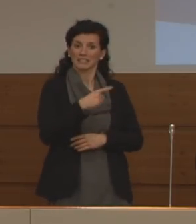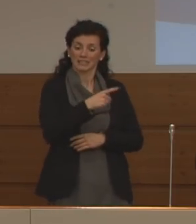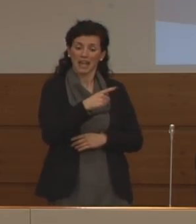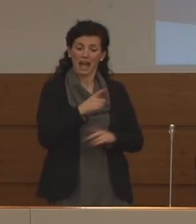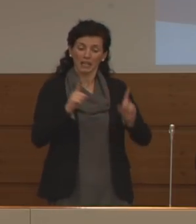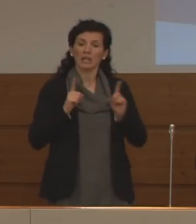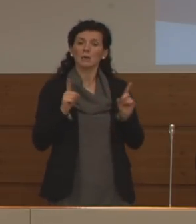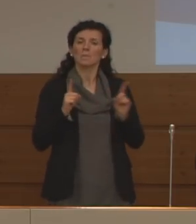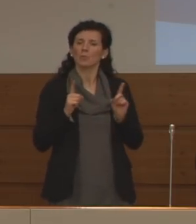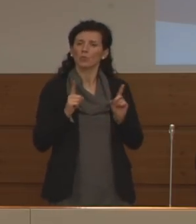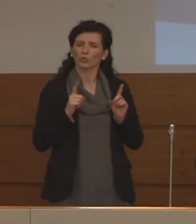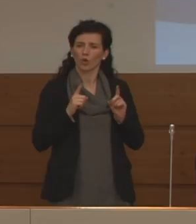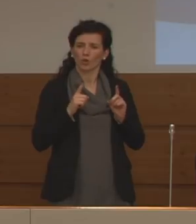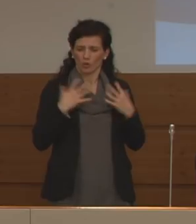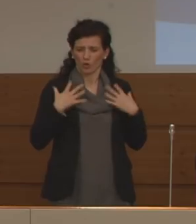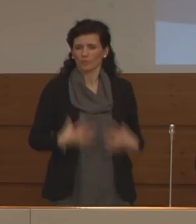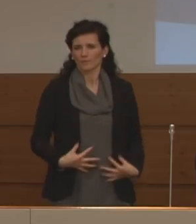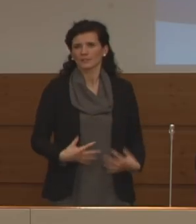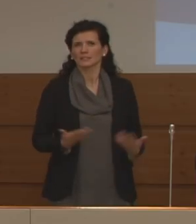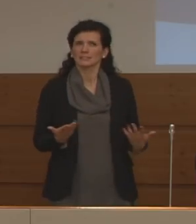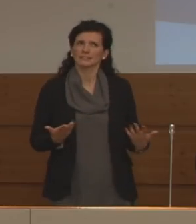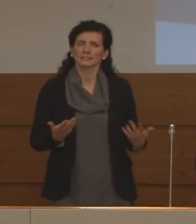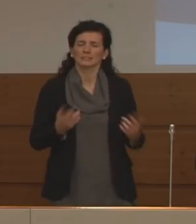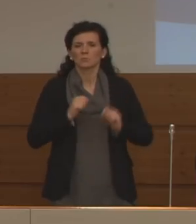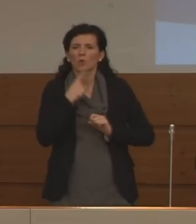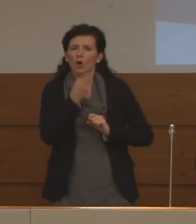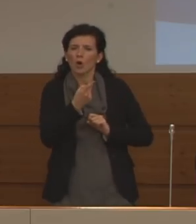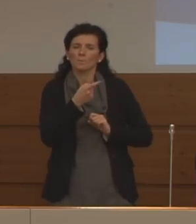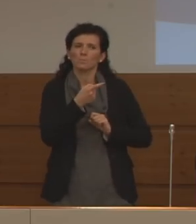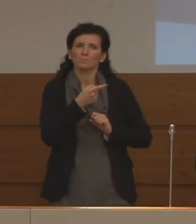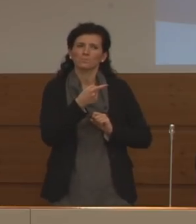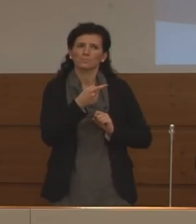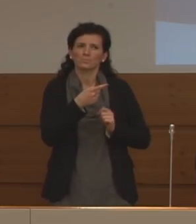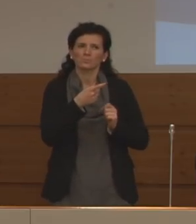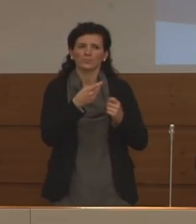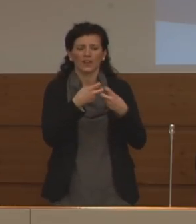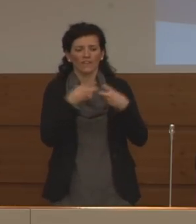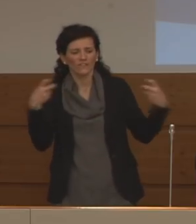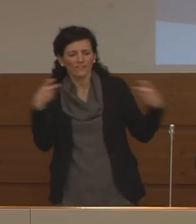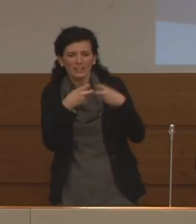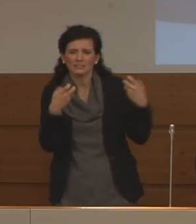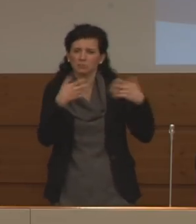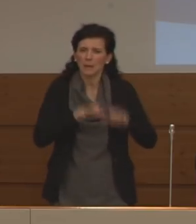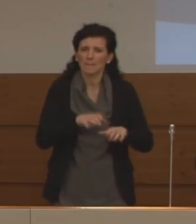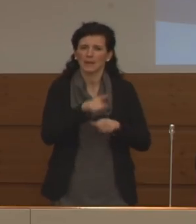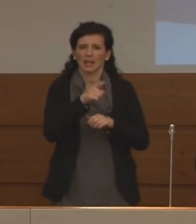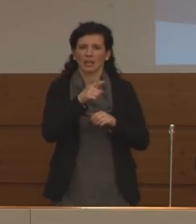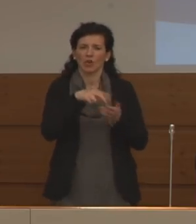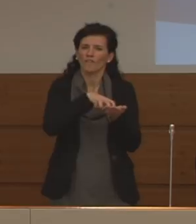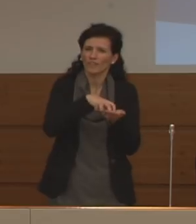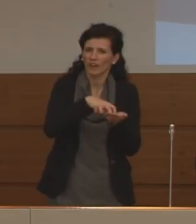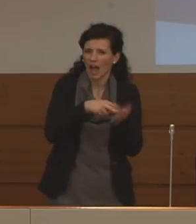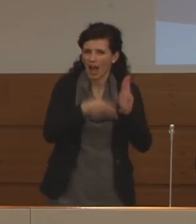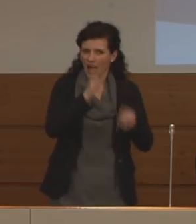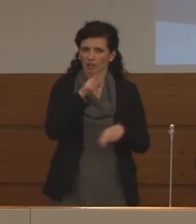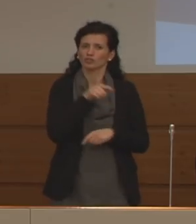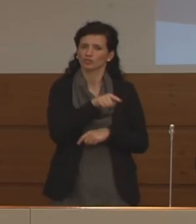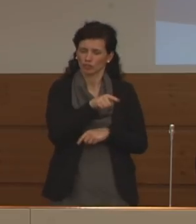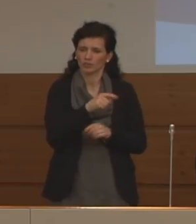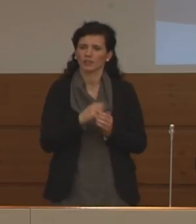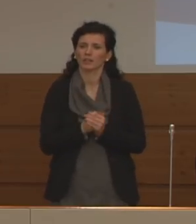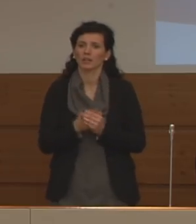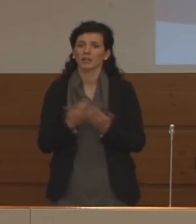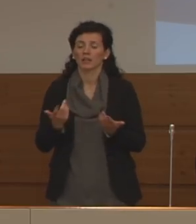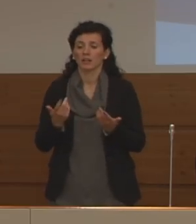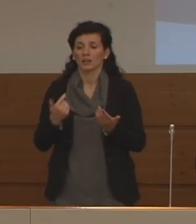immunologicamente chiamiamola più ristretta e meno flessibile gli studi che anche nel